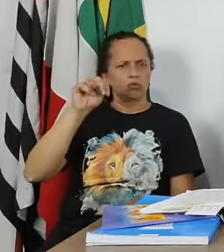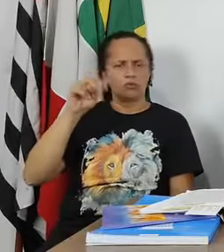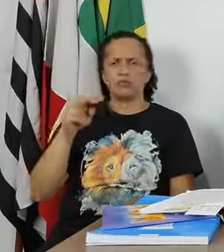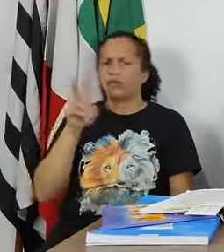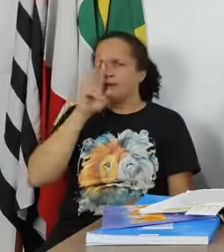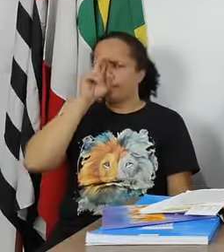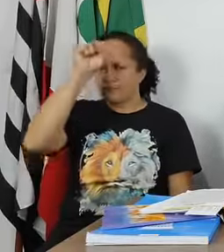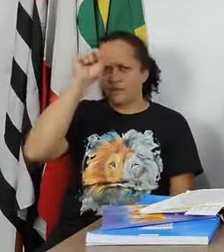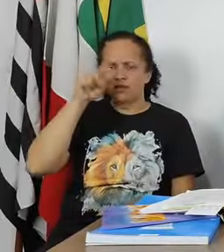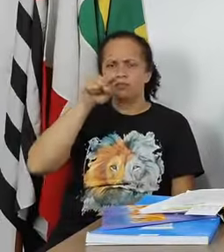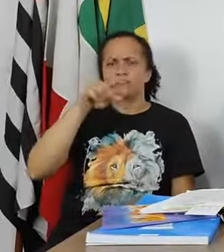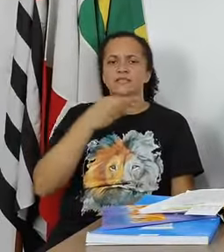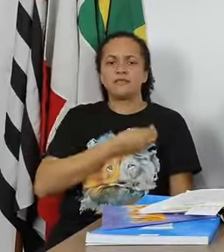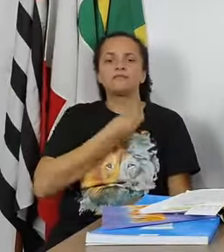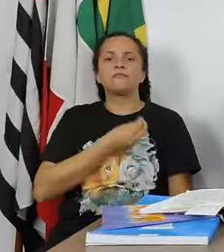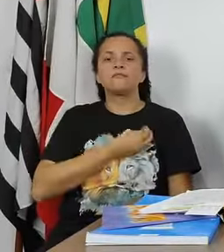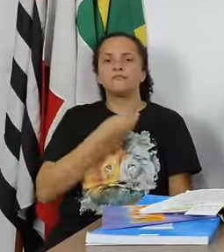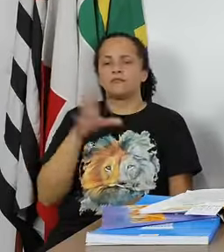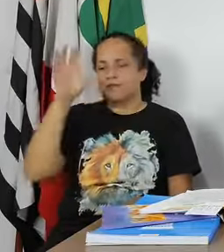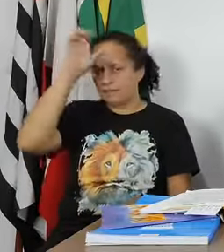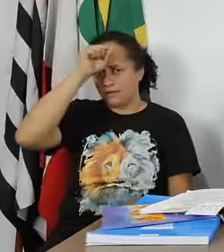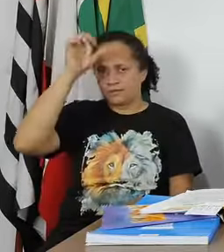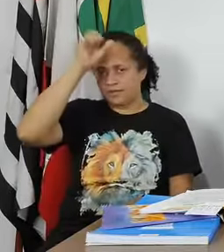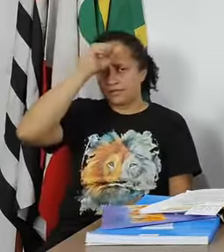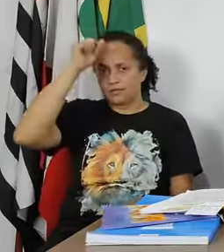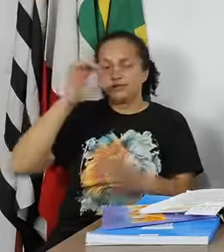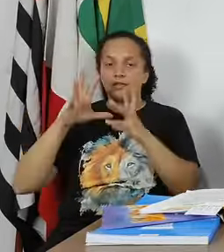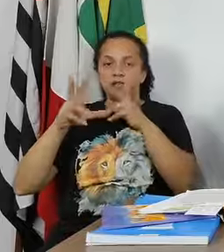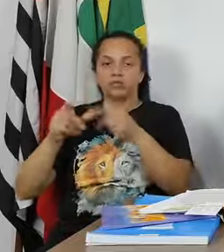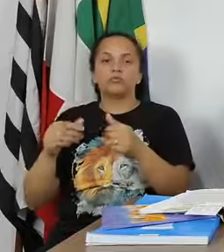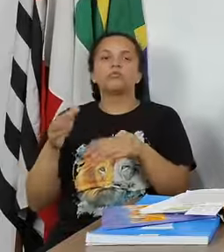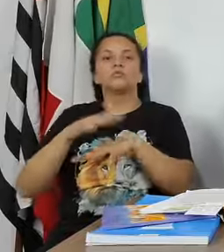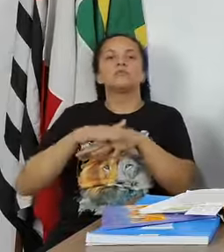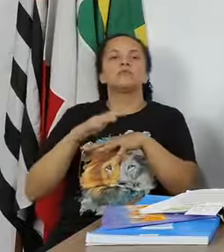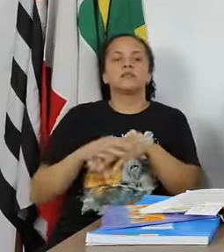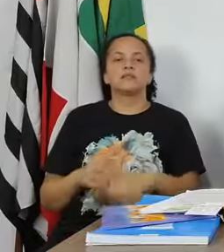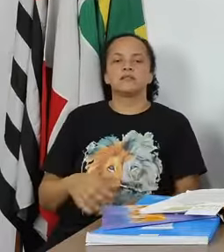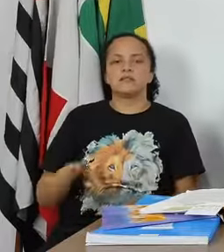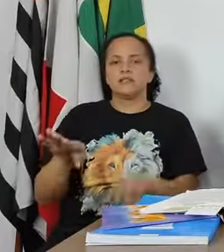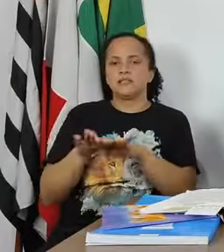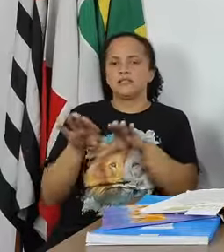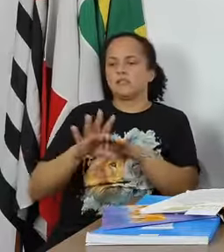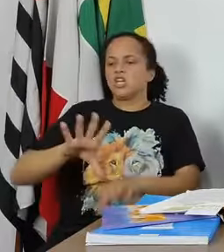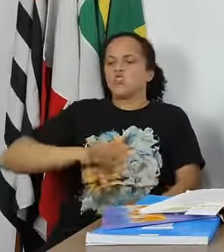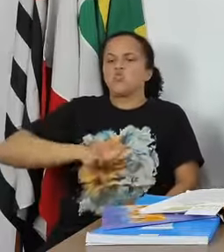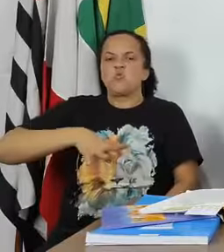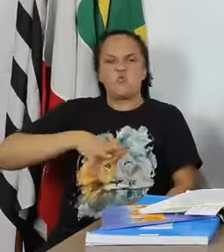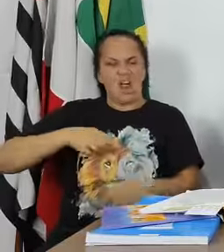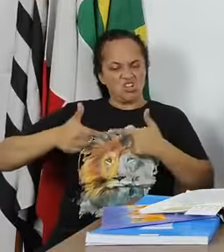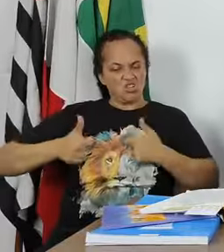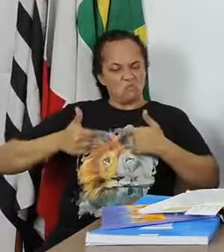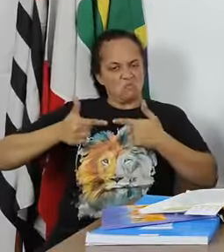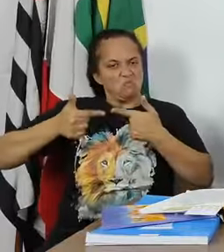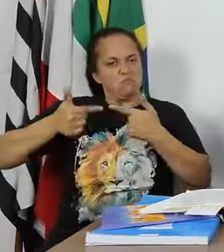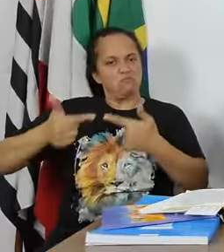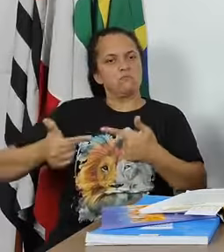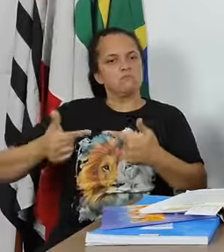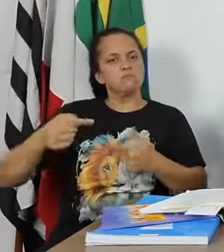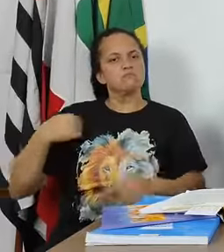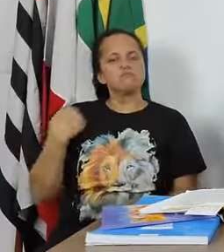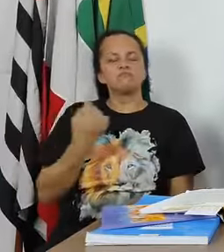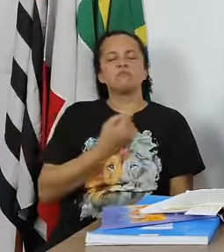temos praticado, né? E corajoso para enfrentar, independente, assim, nos posicionarmos, que